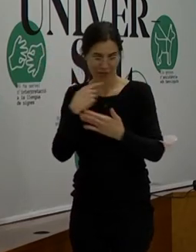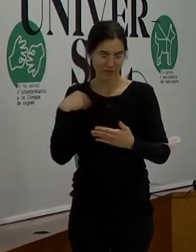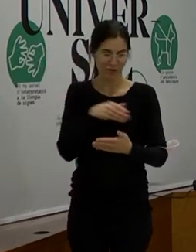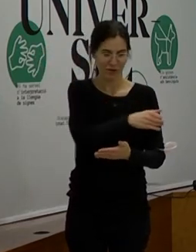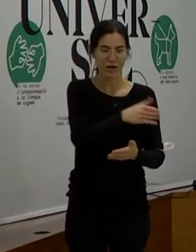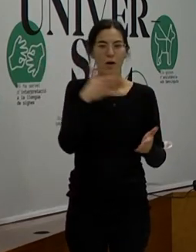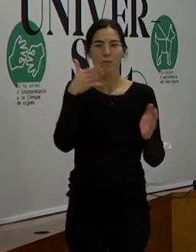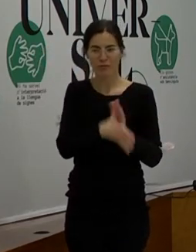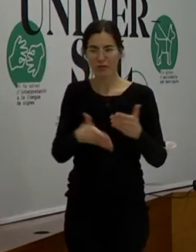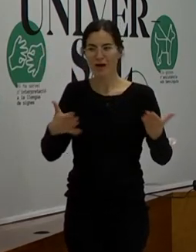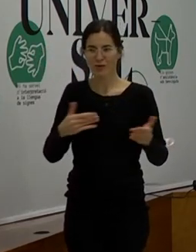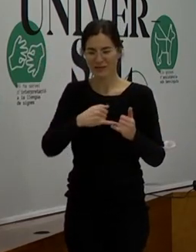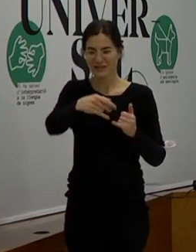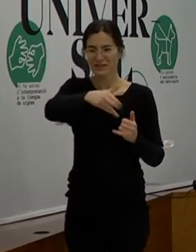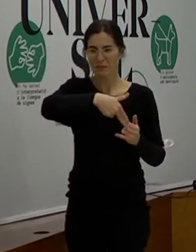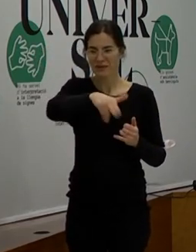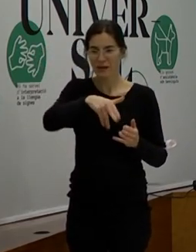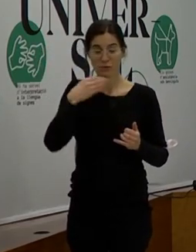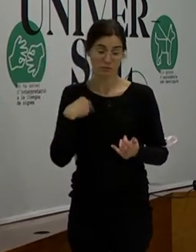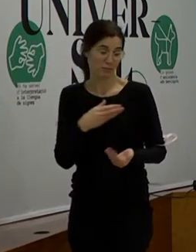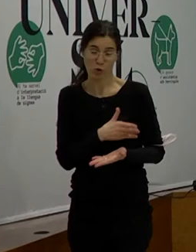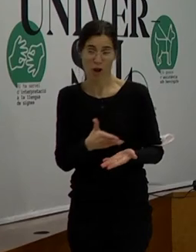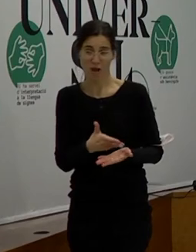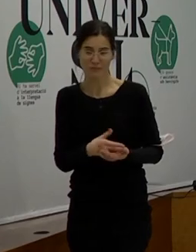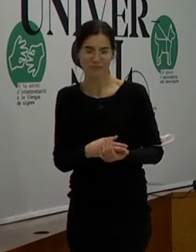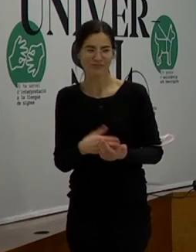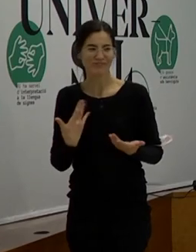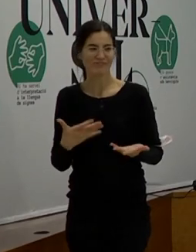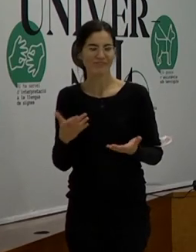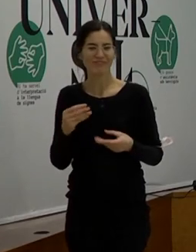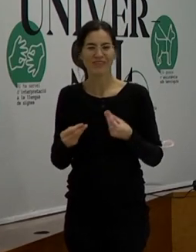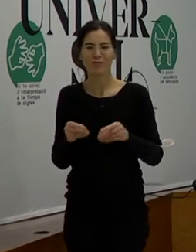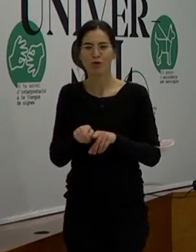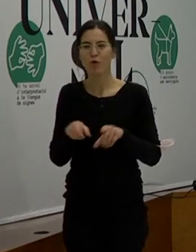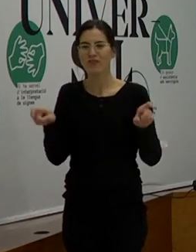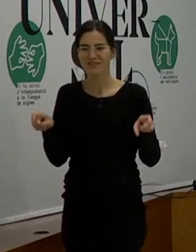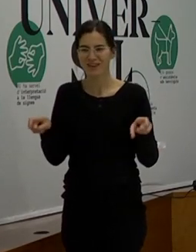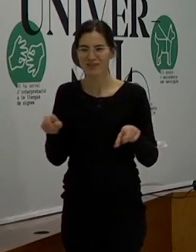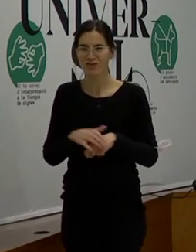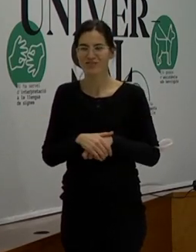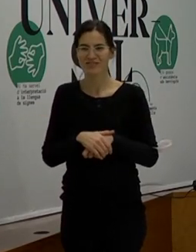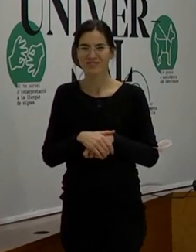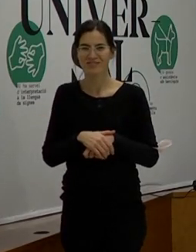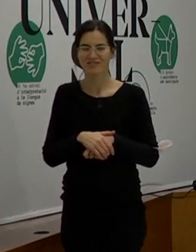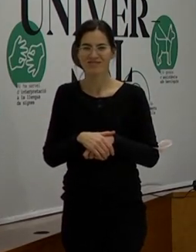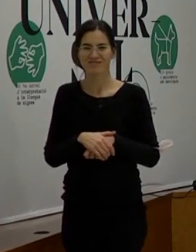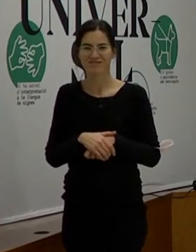això li pinten la ratlla. Pues tres quarts de lo mateix. Bé, anem a descansar, a veure, vale.